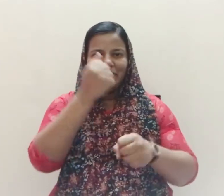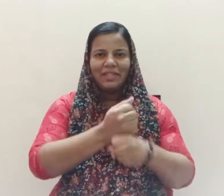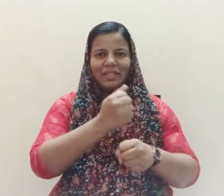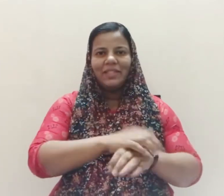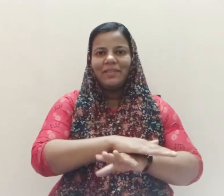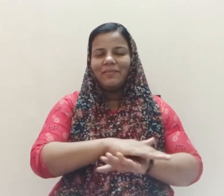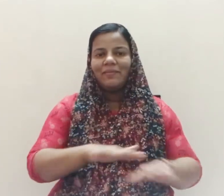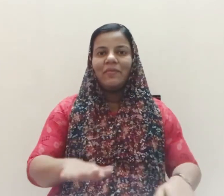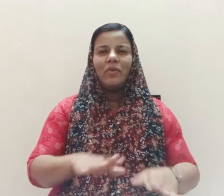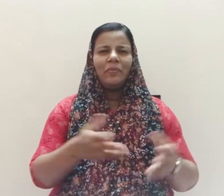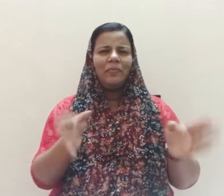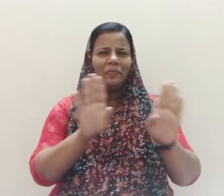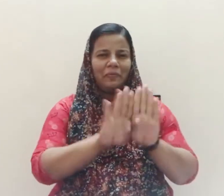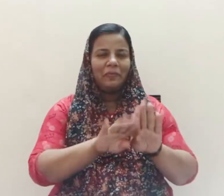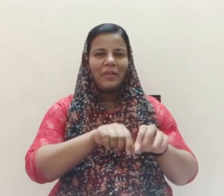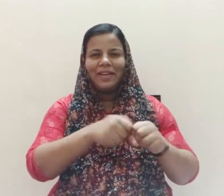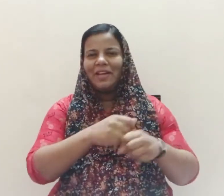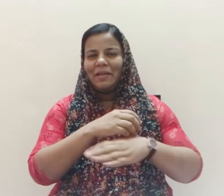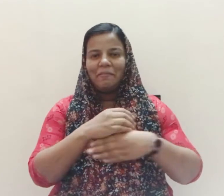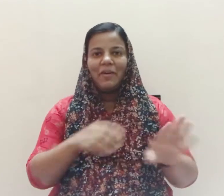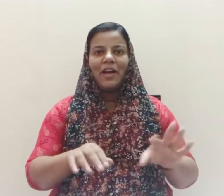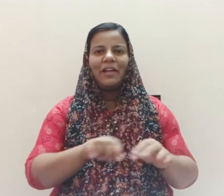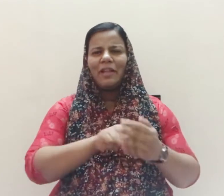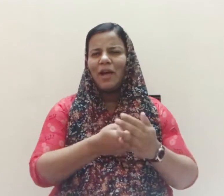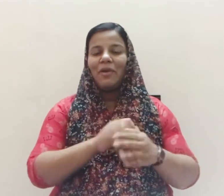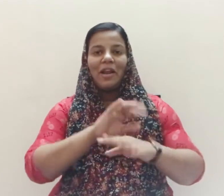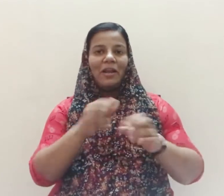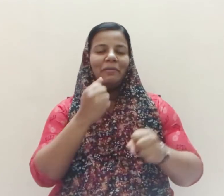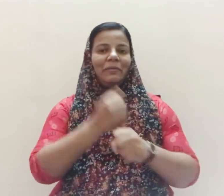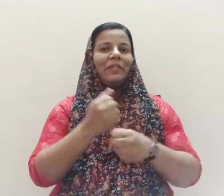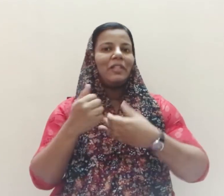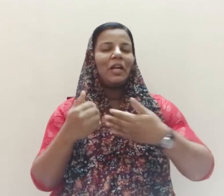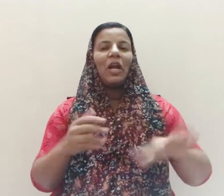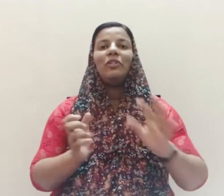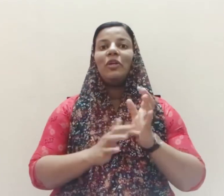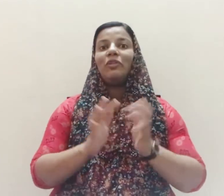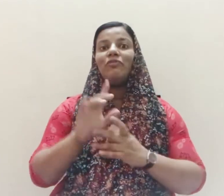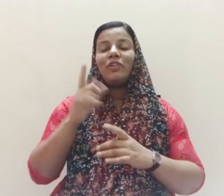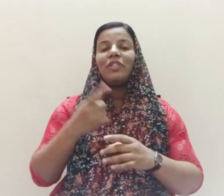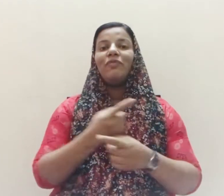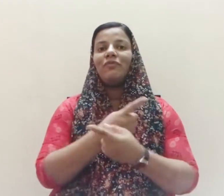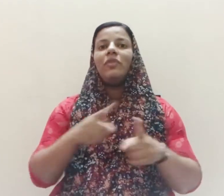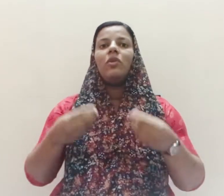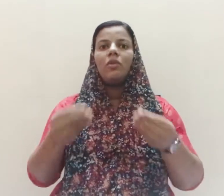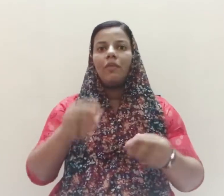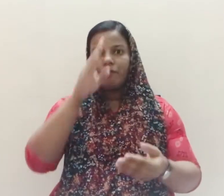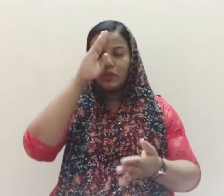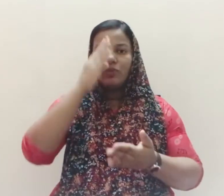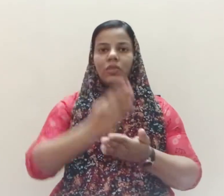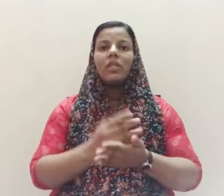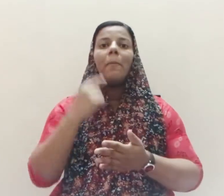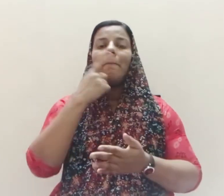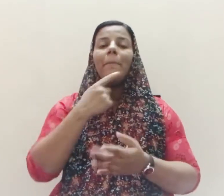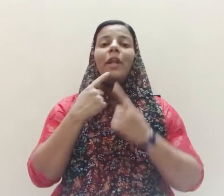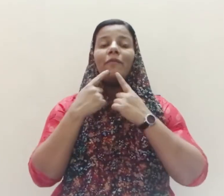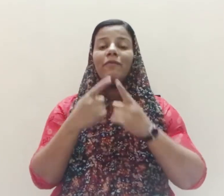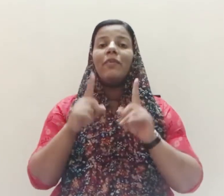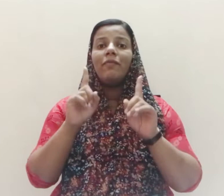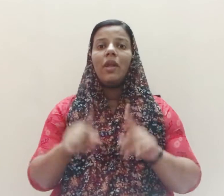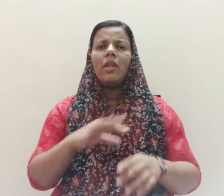താമ്രവാതിലുകളെ തകർത്ത് ഇരുമ്പോടാമ്പലുകളെ ഖണ്ഡിച്ചു കളയുകയും ചെയ്യും. ആമേൻ. അങ്ങനെങ്കിൽ നമ്മളത് വിശ്വസിക്കുകയും നമ്മളത് പറയുകയും നമ്മളത് ആത്മാവിൽ